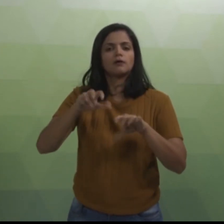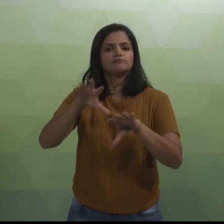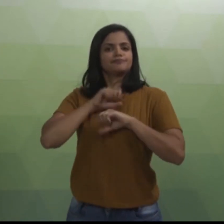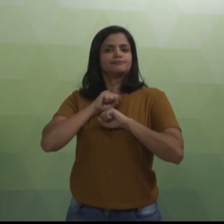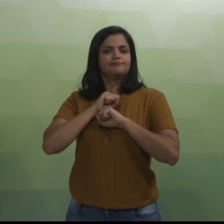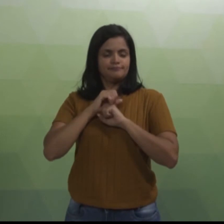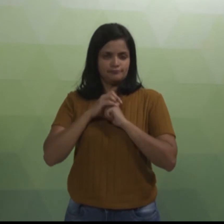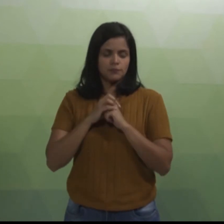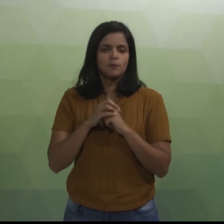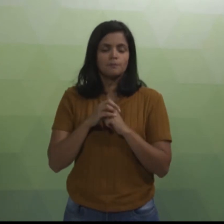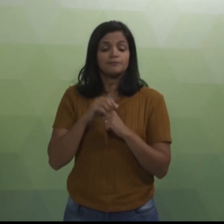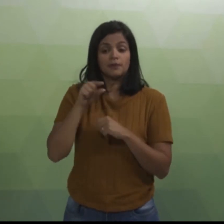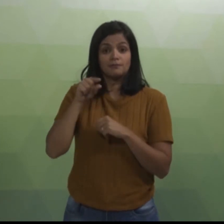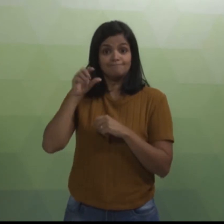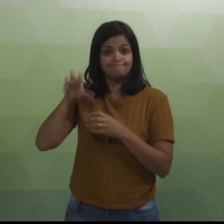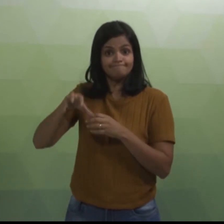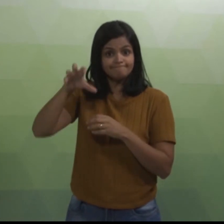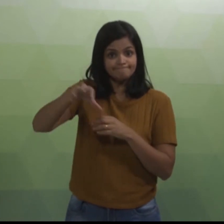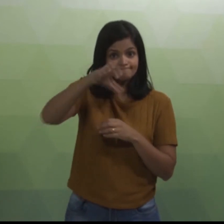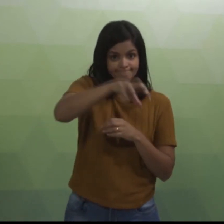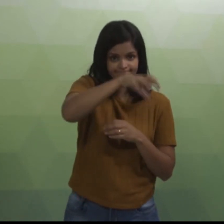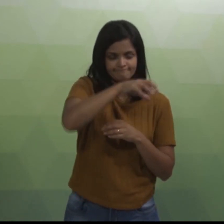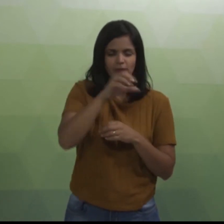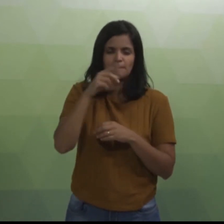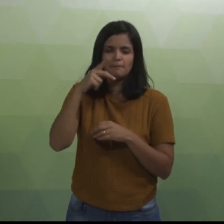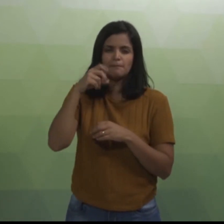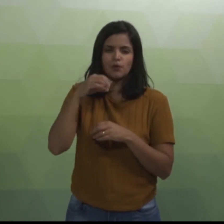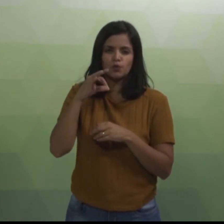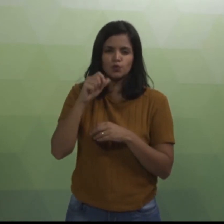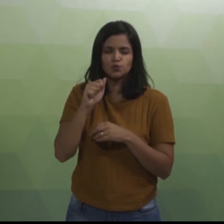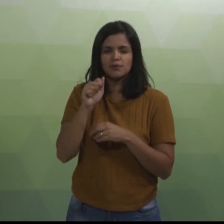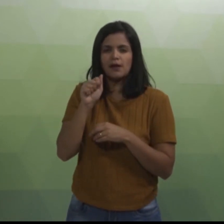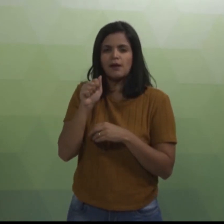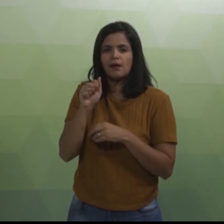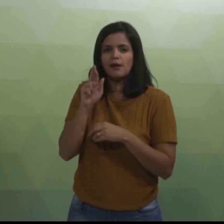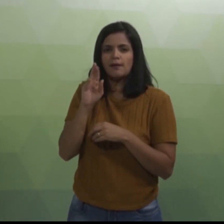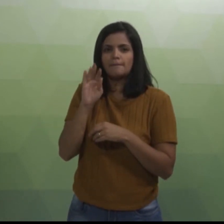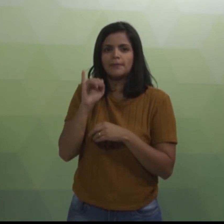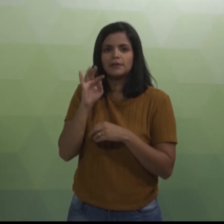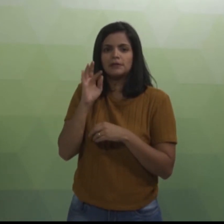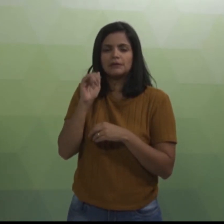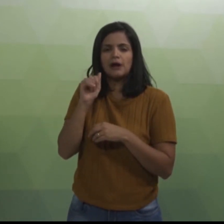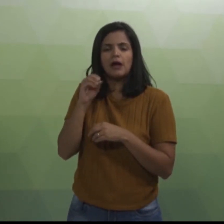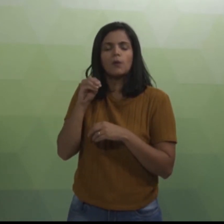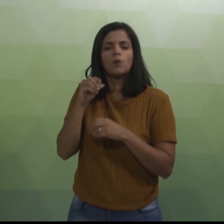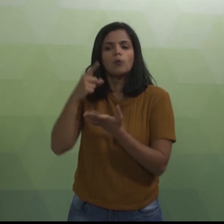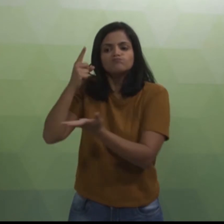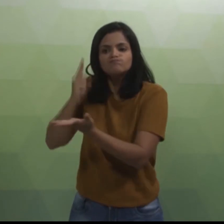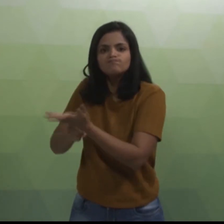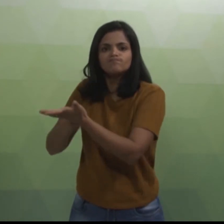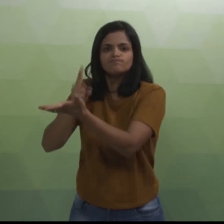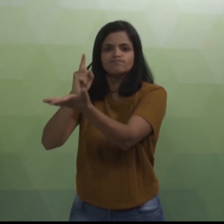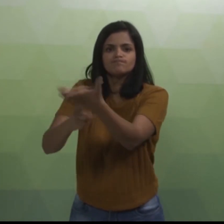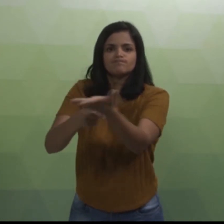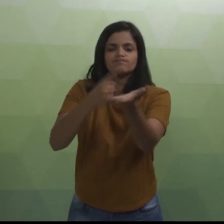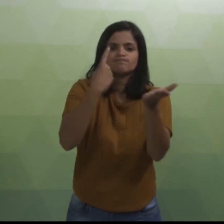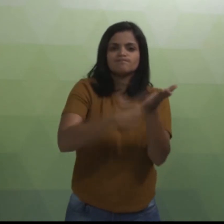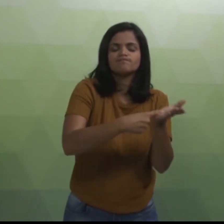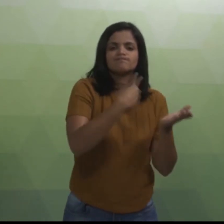estou falando, e marcar os pontos, os referentes. É necessário que eu faça